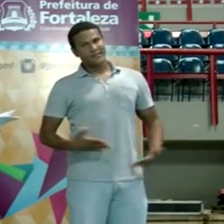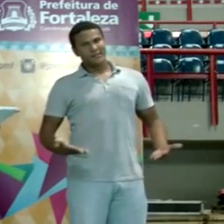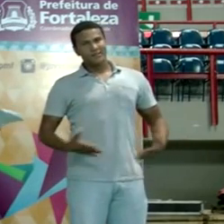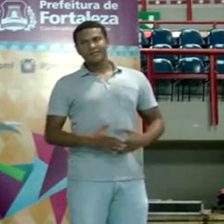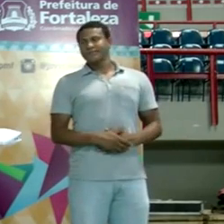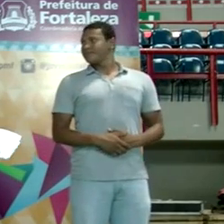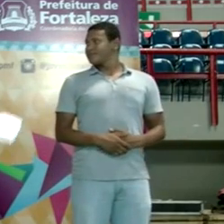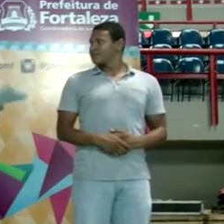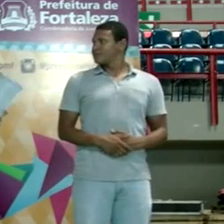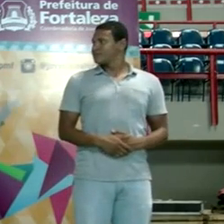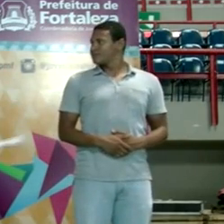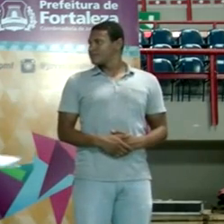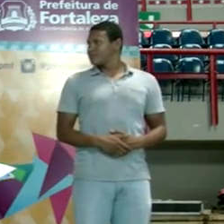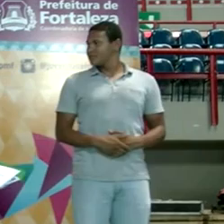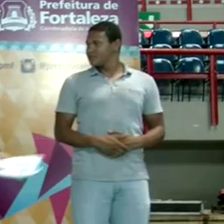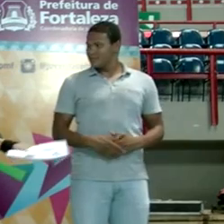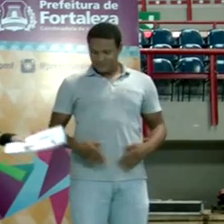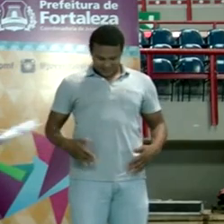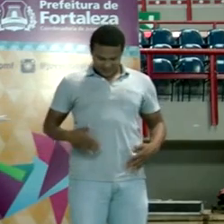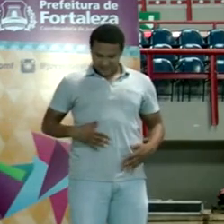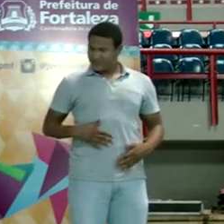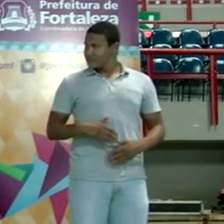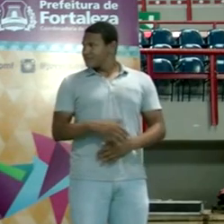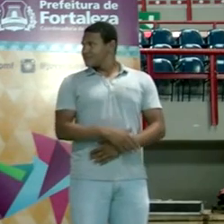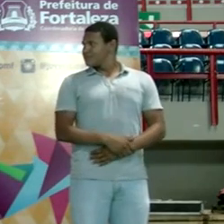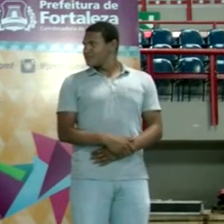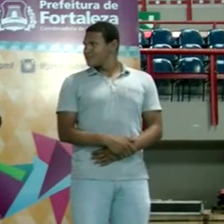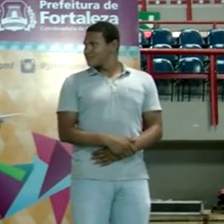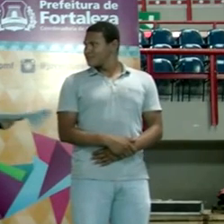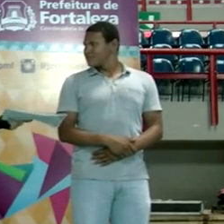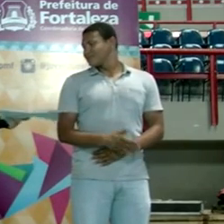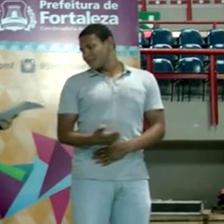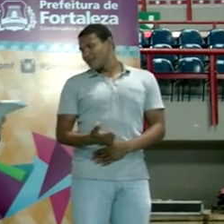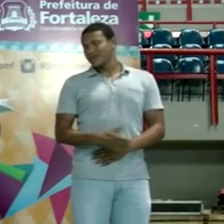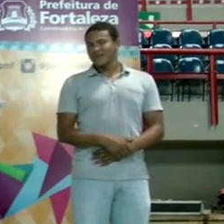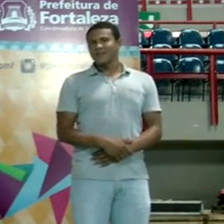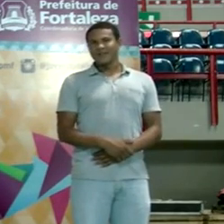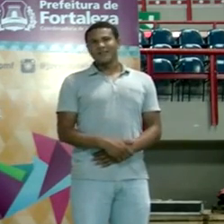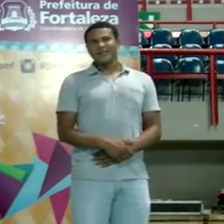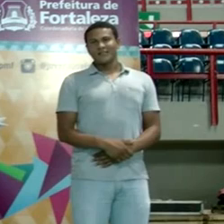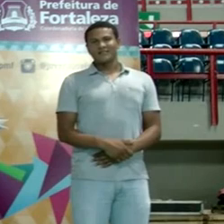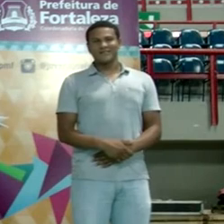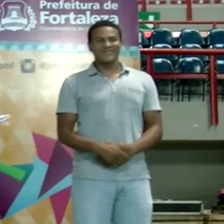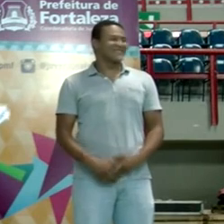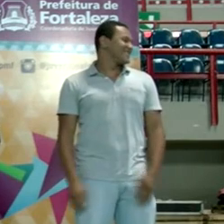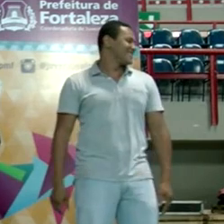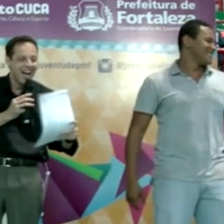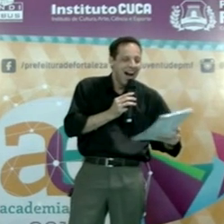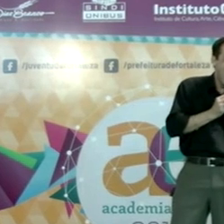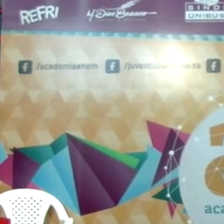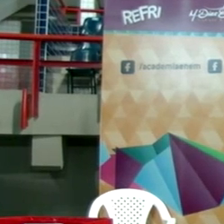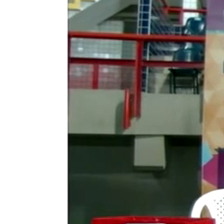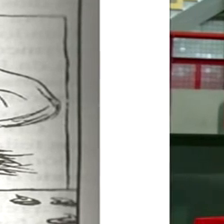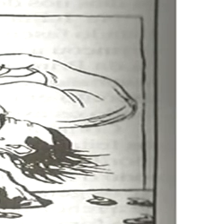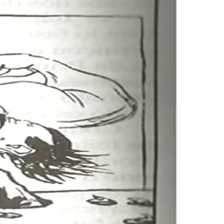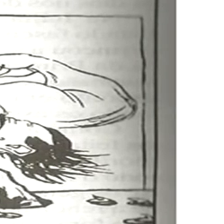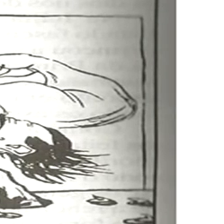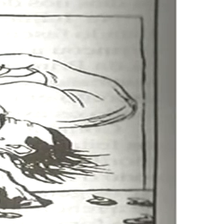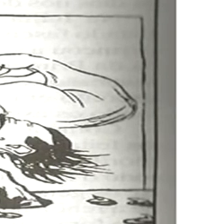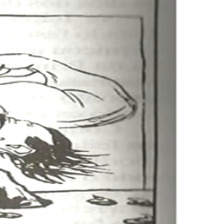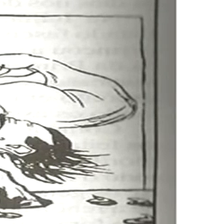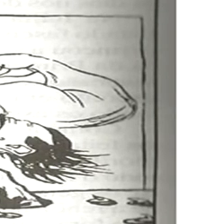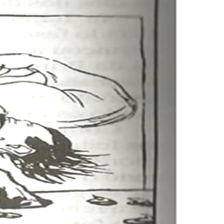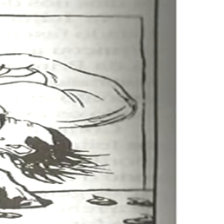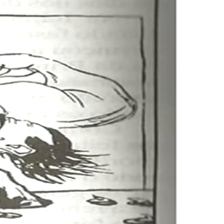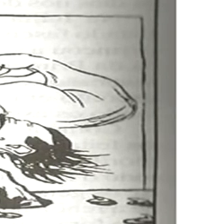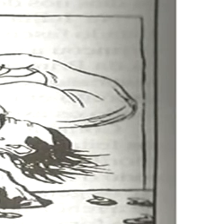Muito bem. Tá bem também. Não é um siciliano, mas... Vamos lá. Aí você tem um cara